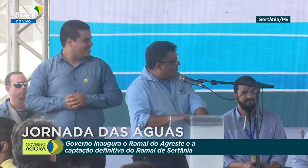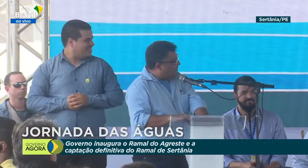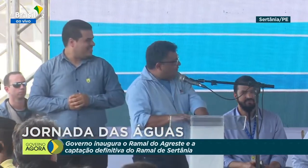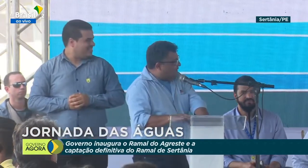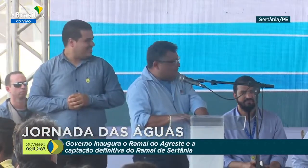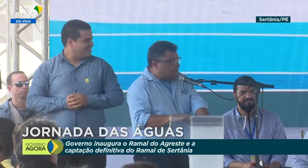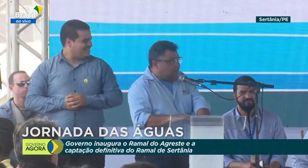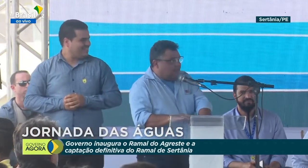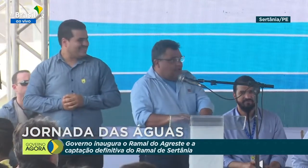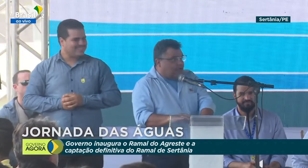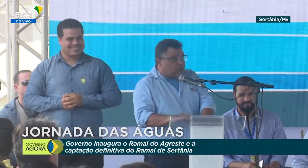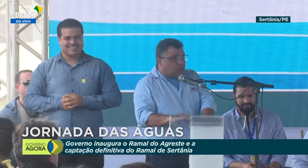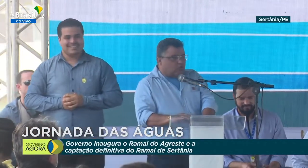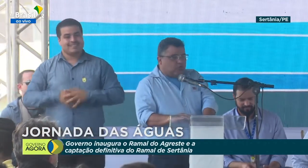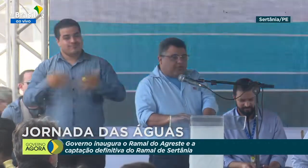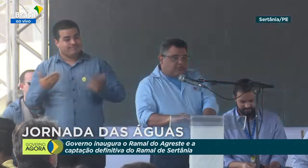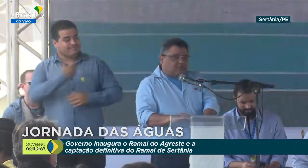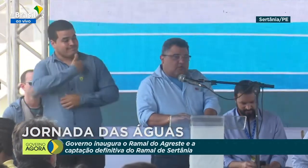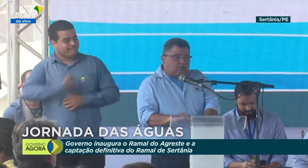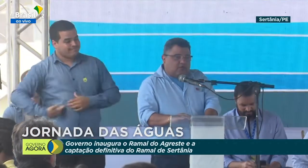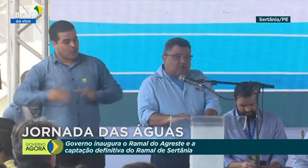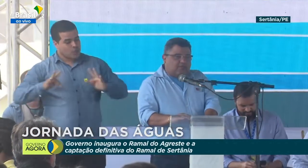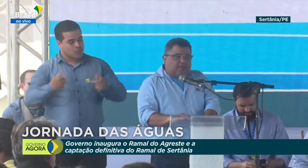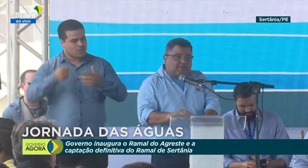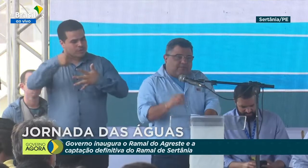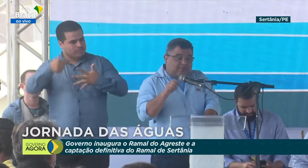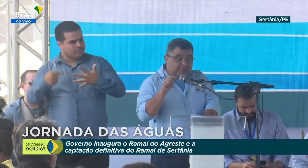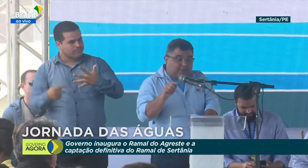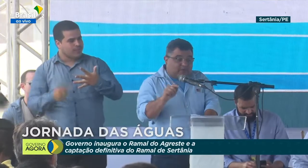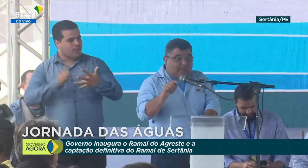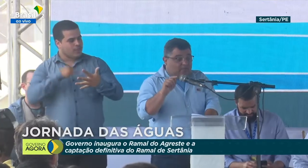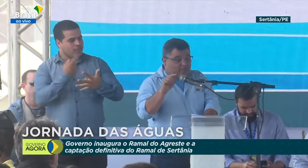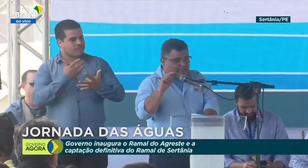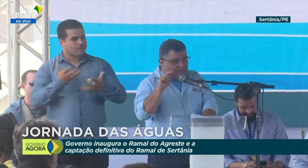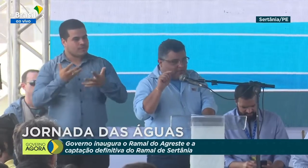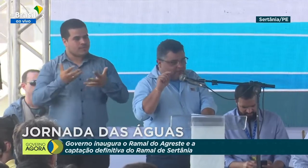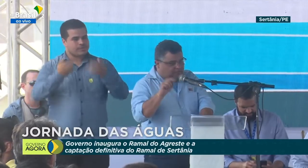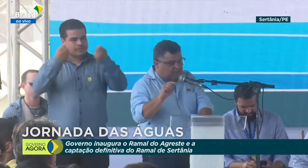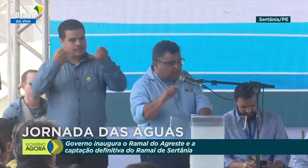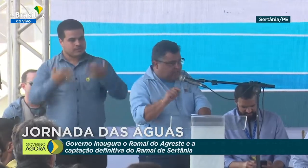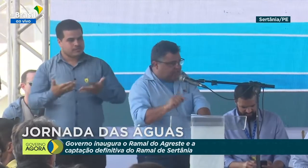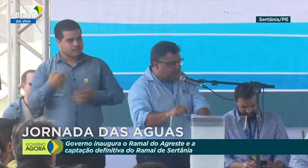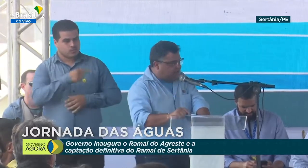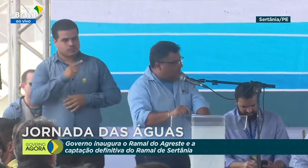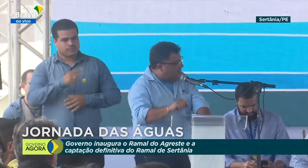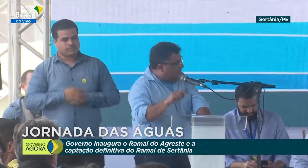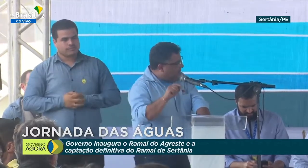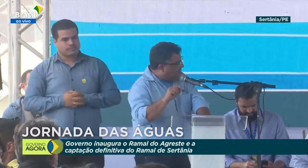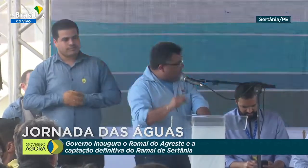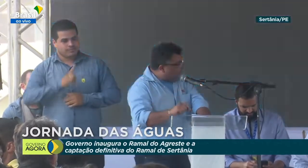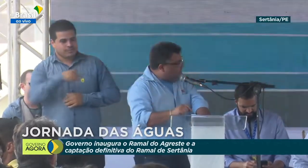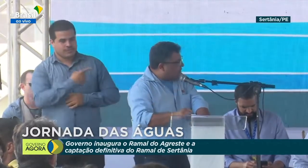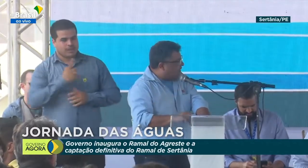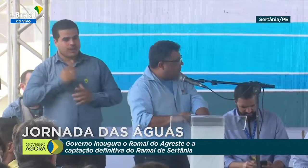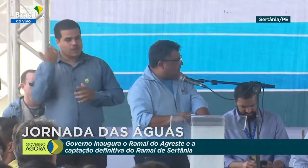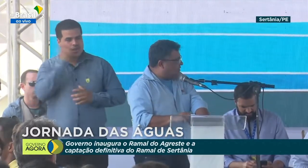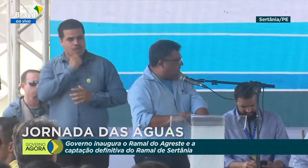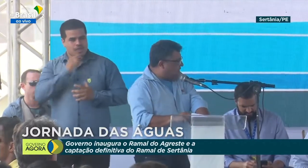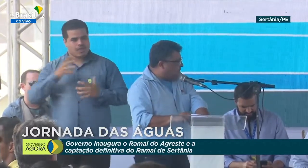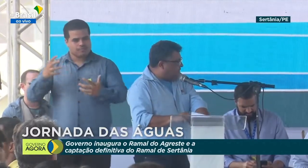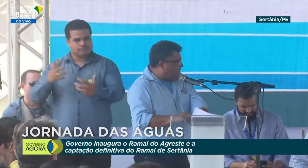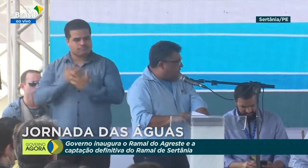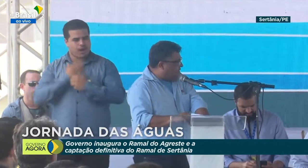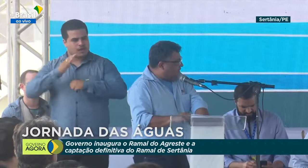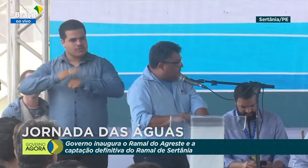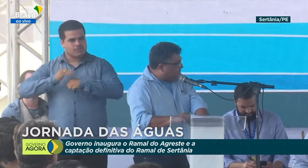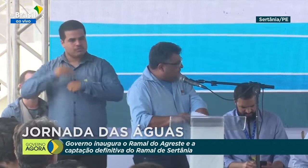Então, presidente, é com tudo isso que nós trazemos para... É com isso que a gente abraça o Nordeste